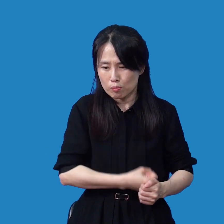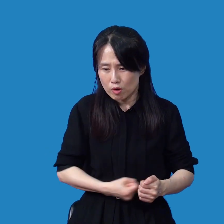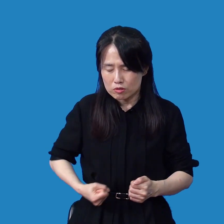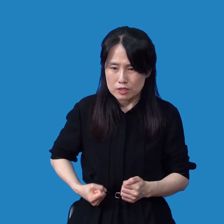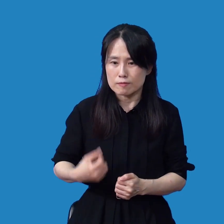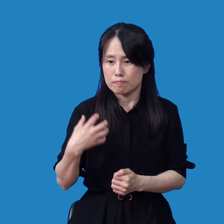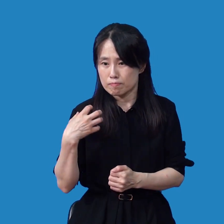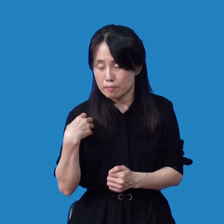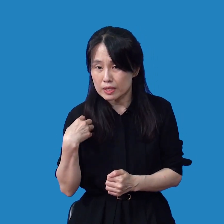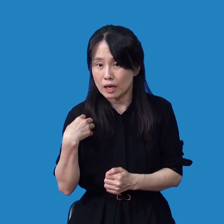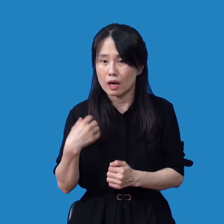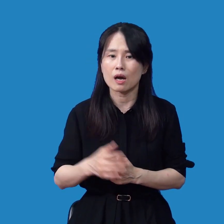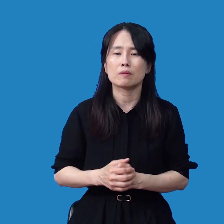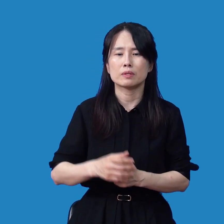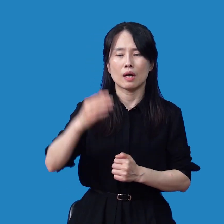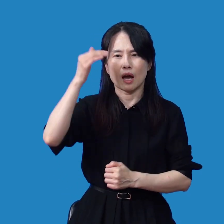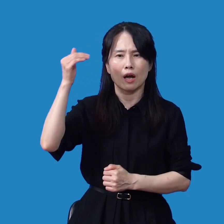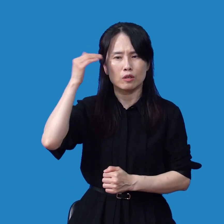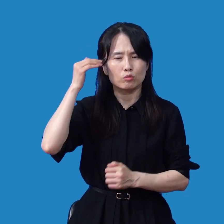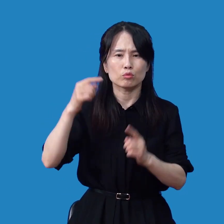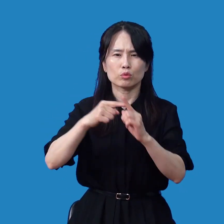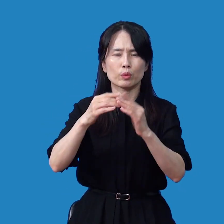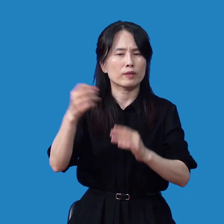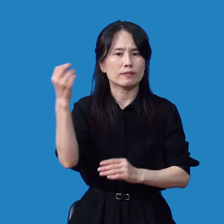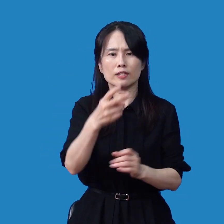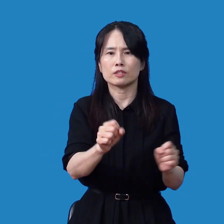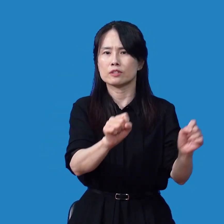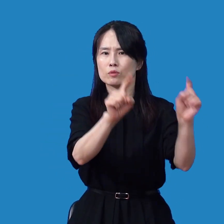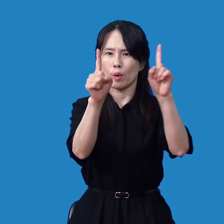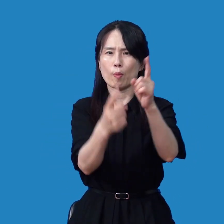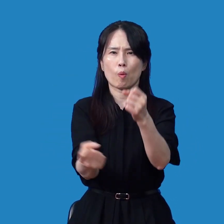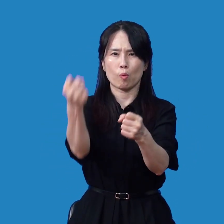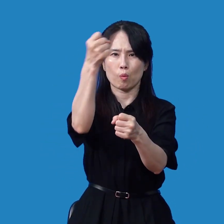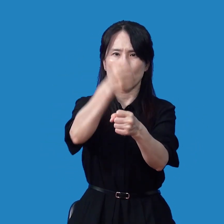교회는 기어코 다시 일어날 것입니다.